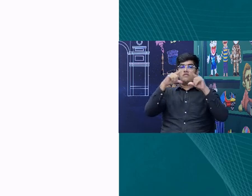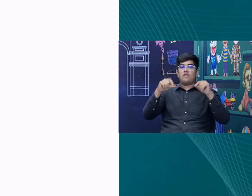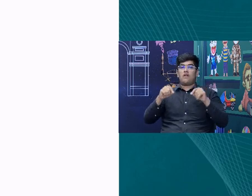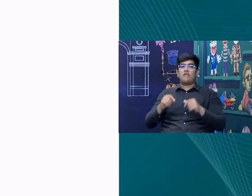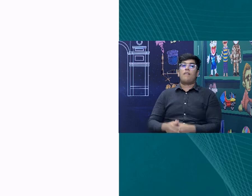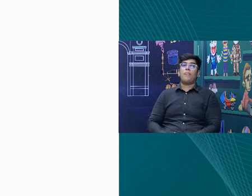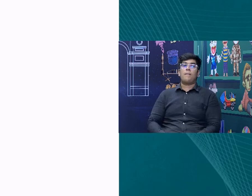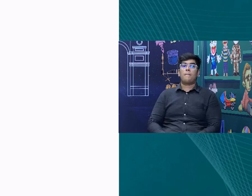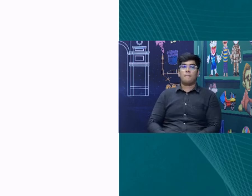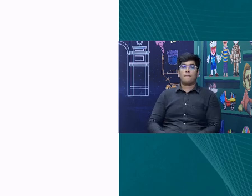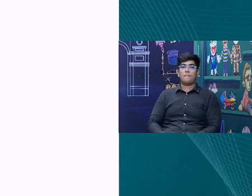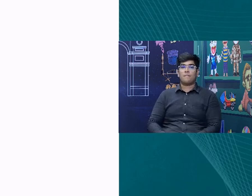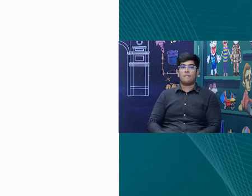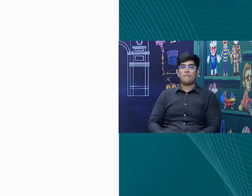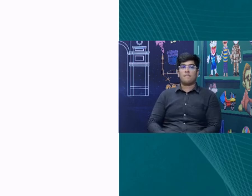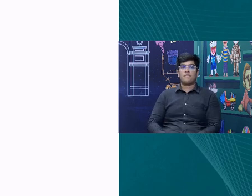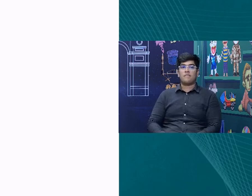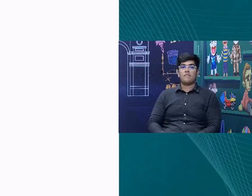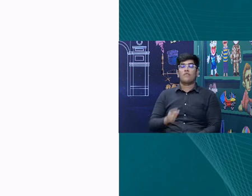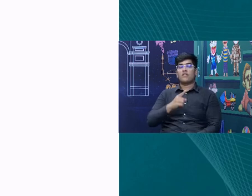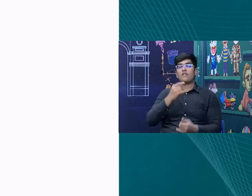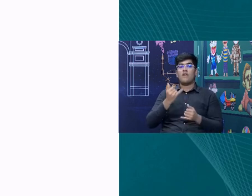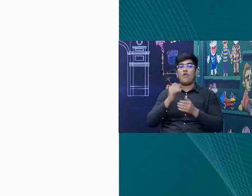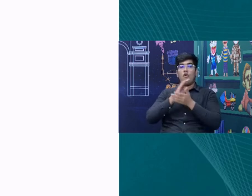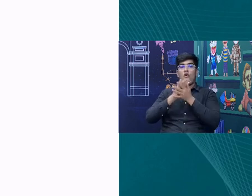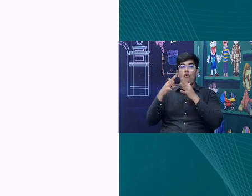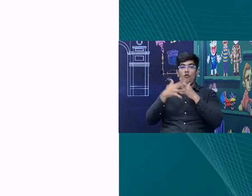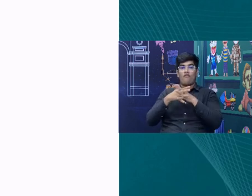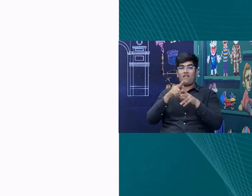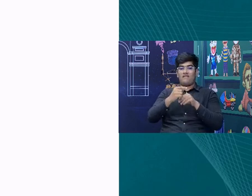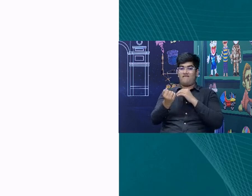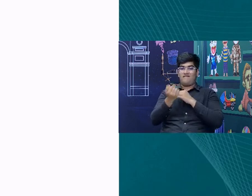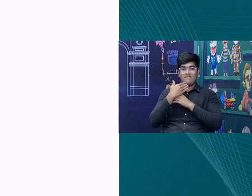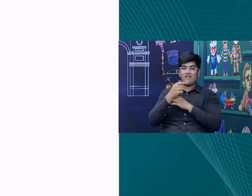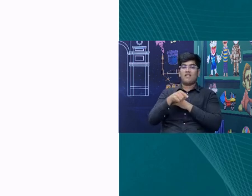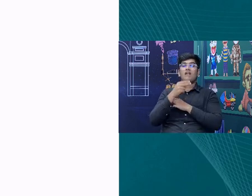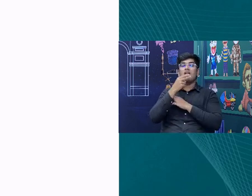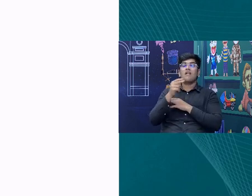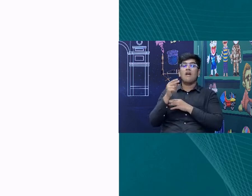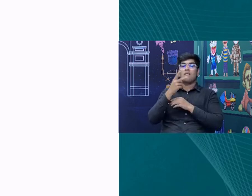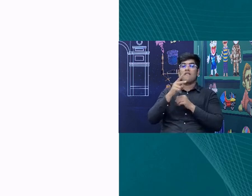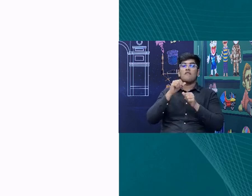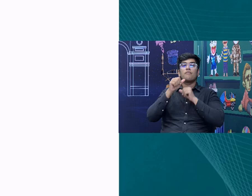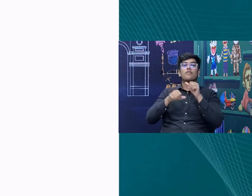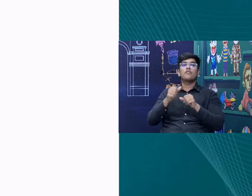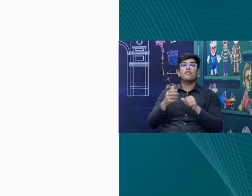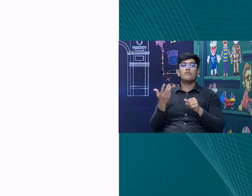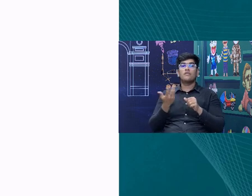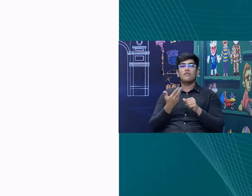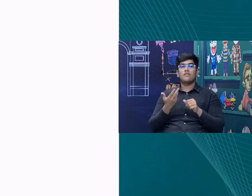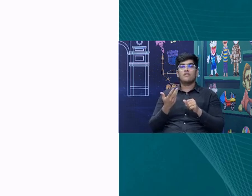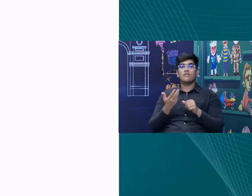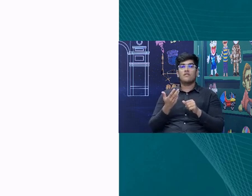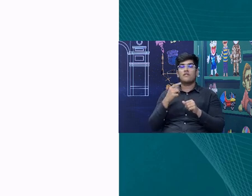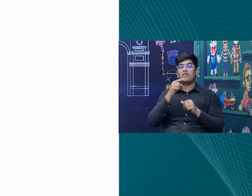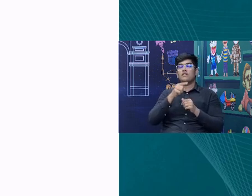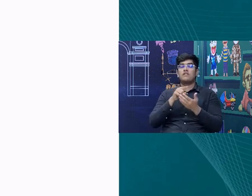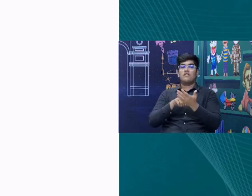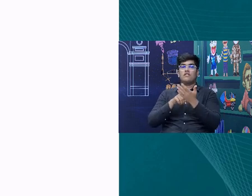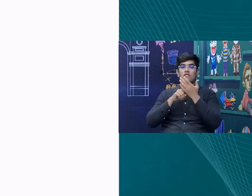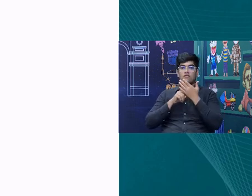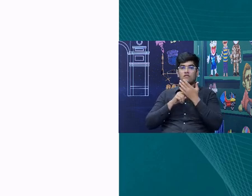और हम बताते हैं कि आपको यह सारे होमवक और जो संशोधित ग्रह कारे है वो आपने